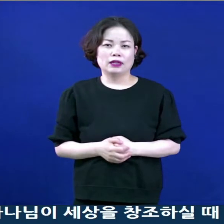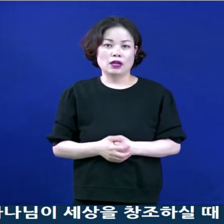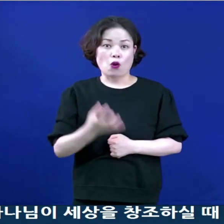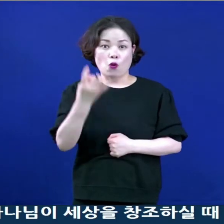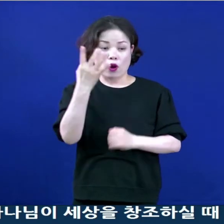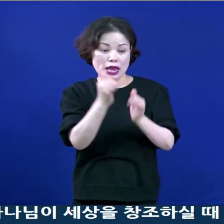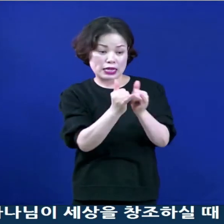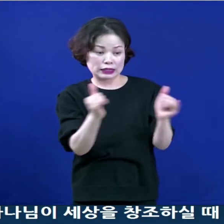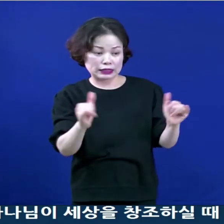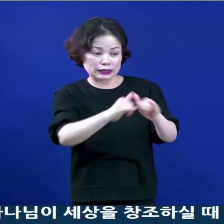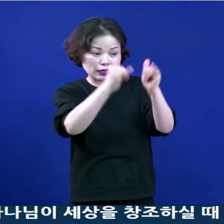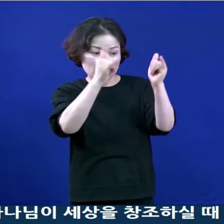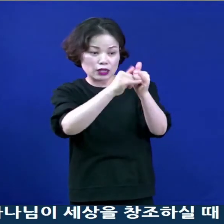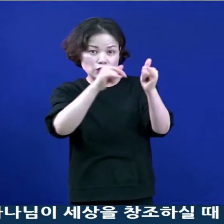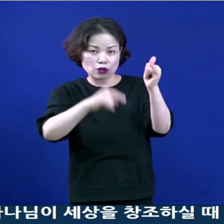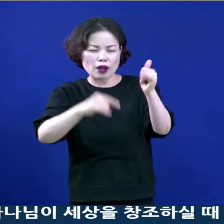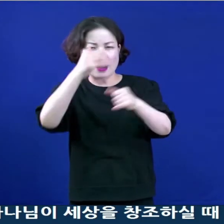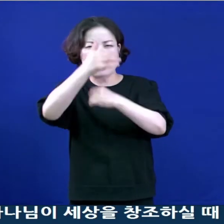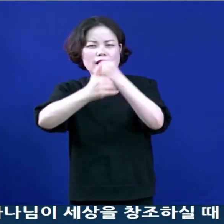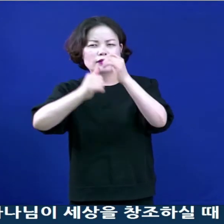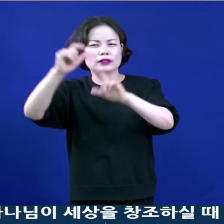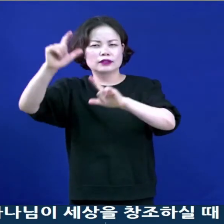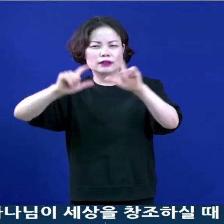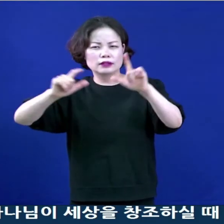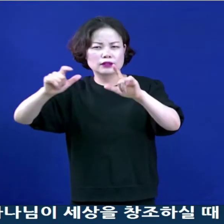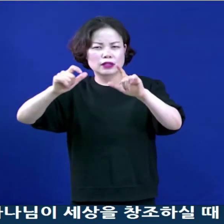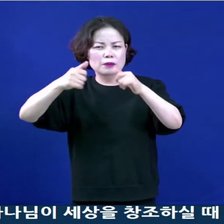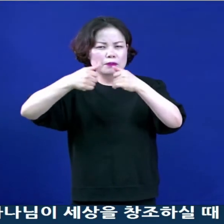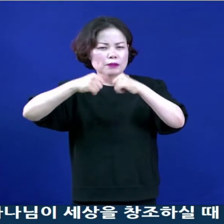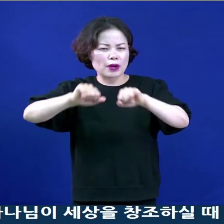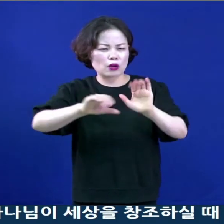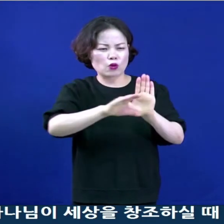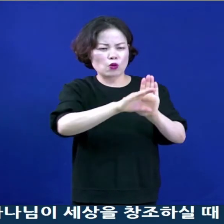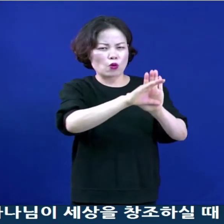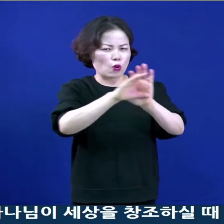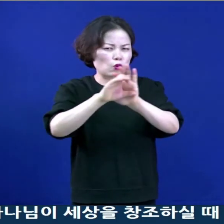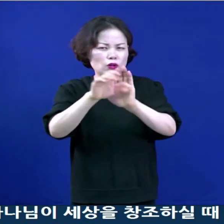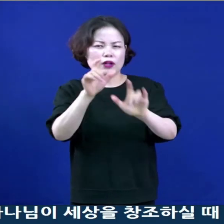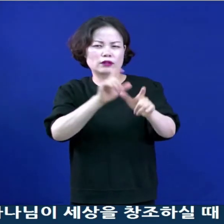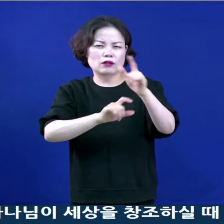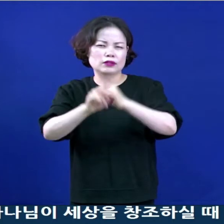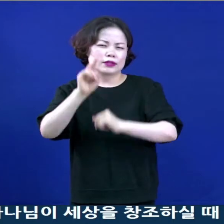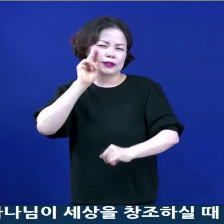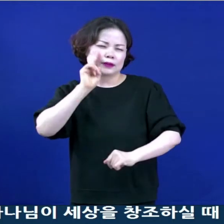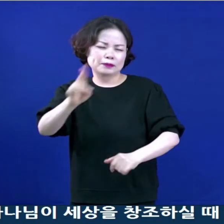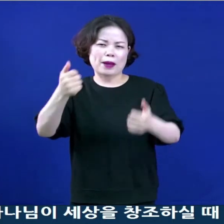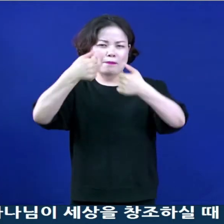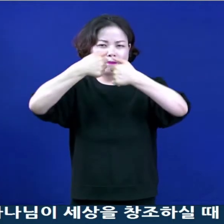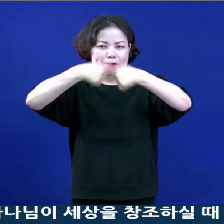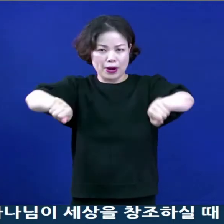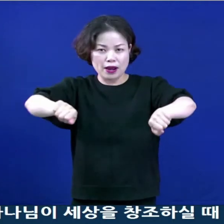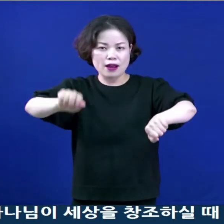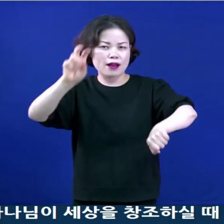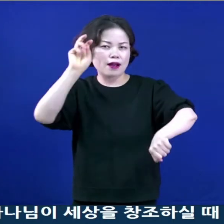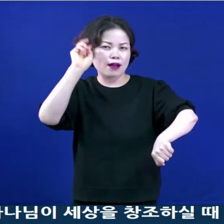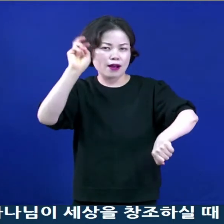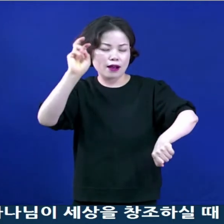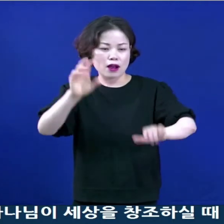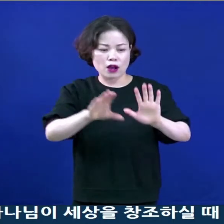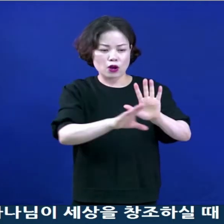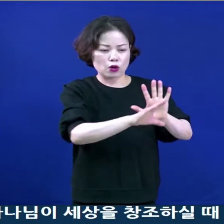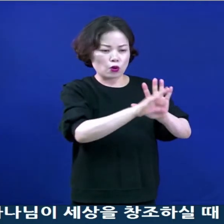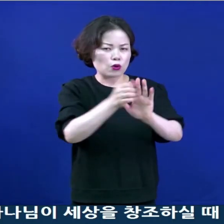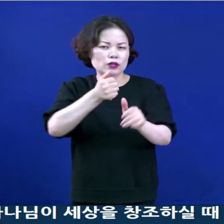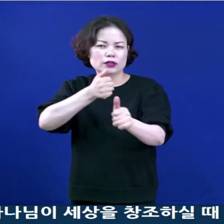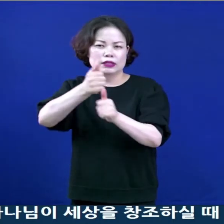원래 인간 사회 속에 하나님의 모양과 형상이 많이 파괴되었는데 이 코로나가 더 파괴시킨 것 같습니다. 아마 이 코로나를